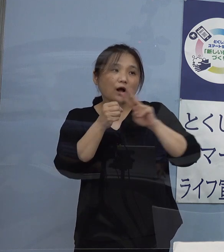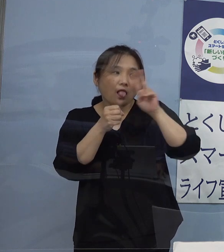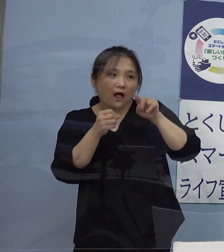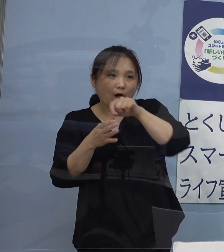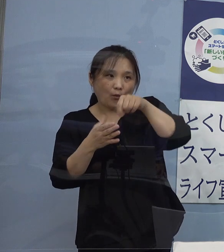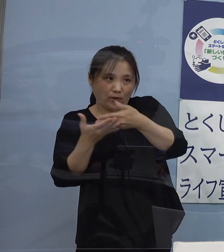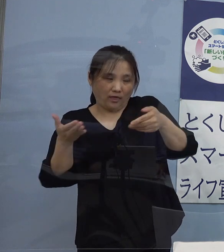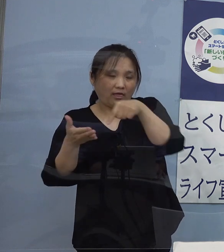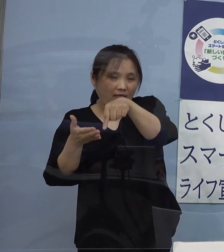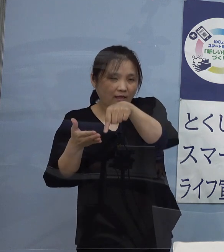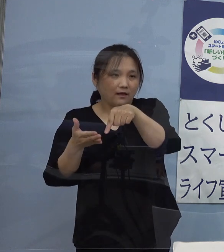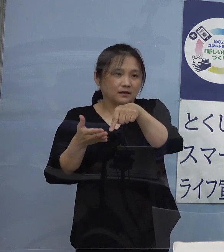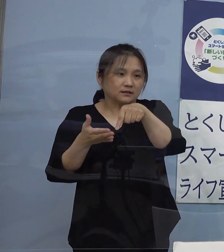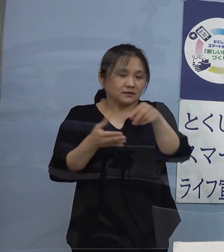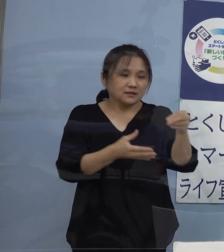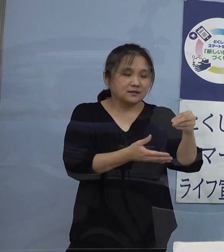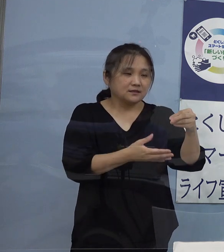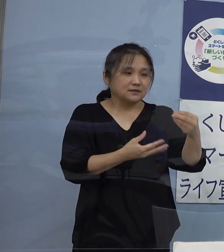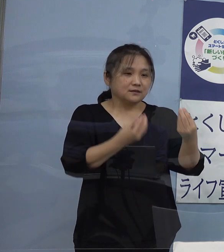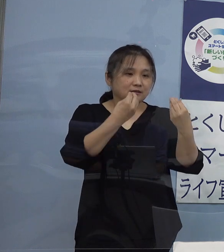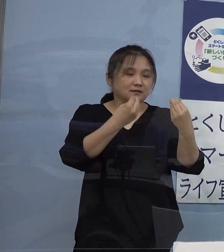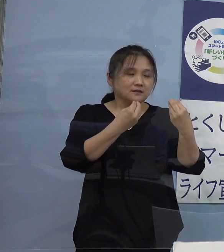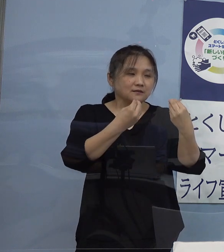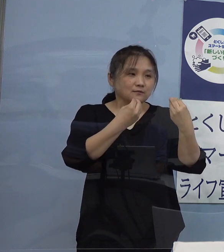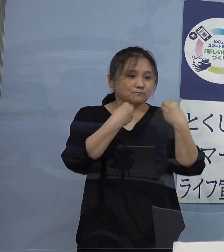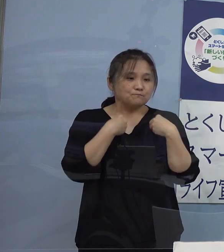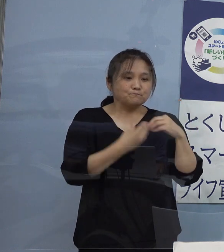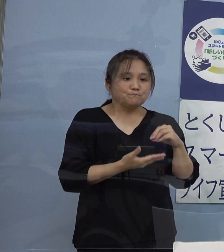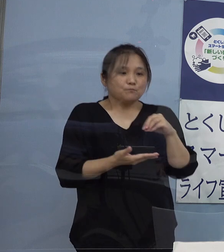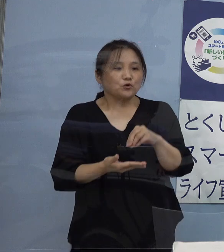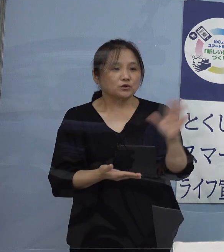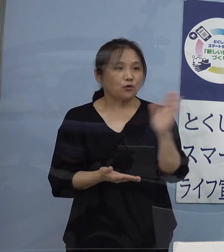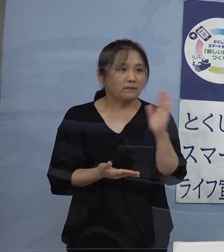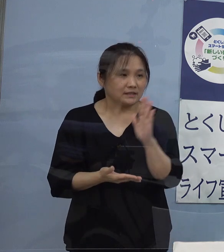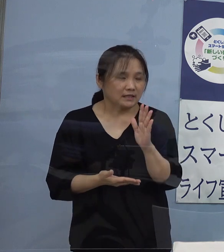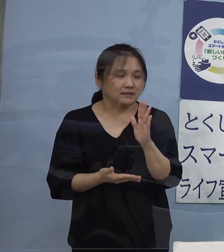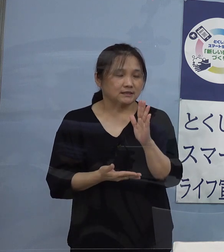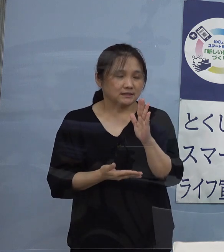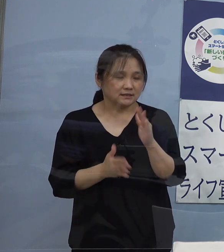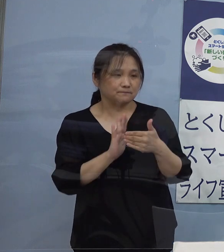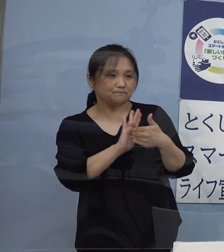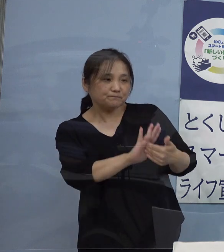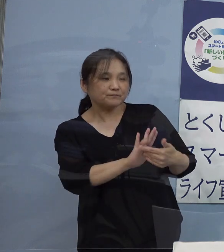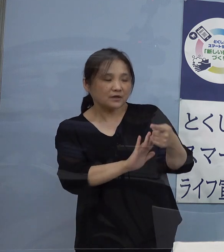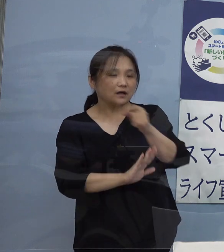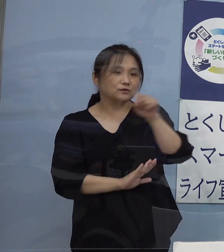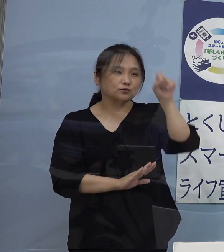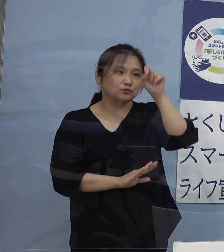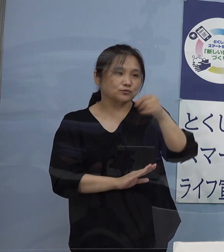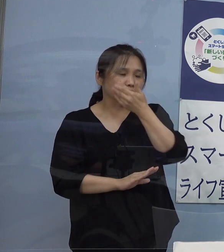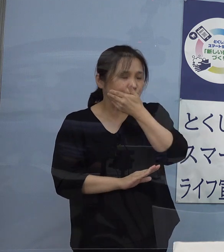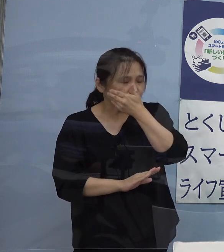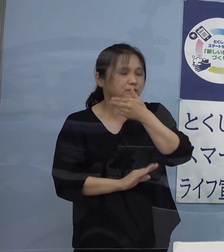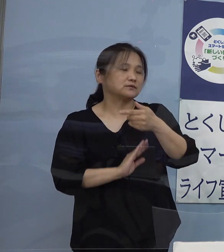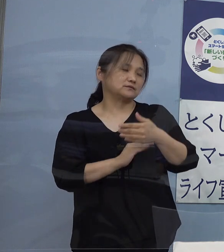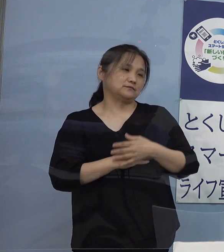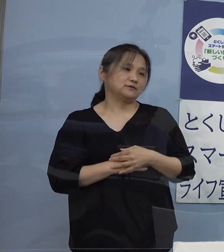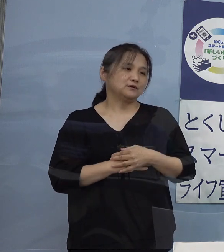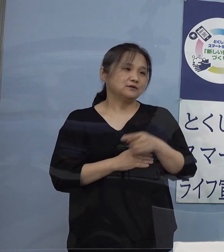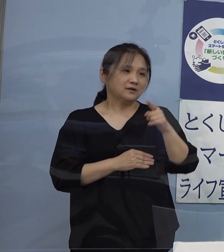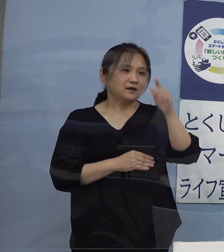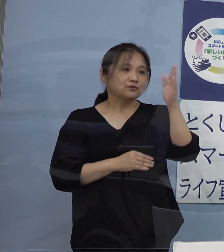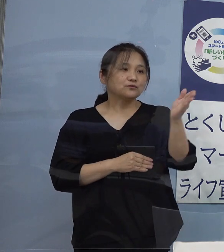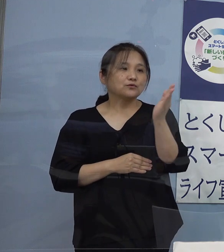ない、そしてそこで感染をしない、こうした形が非常に重要。その意味ではそれぞれのガイドラインです